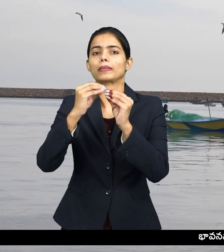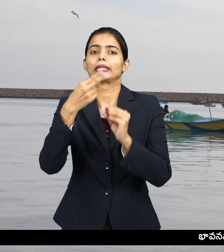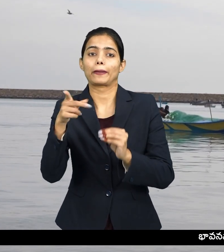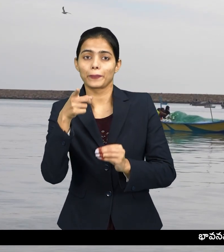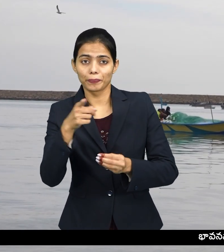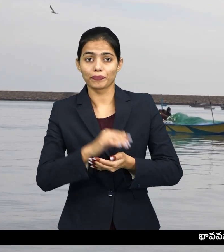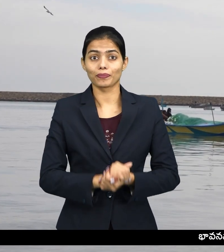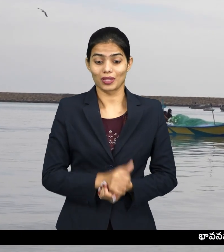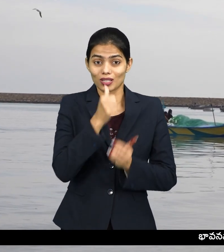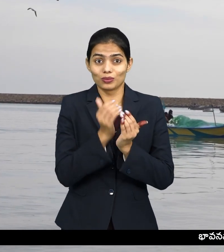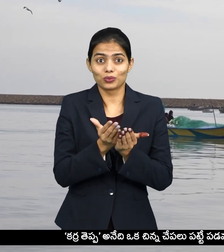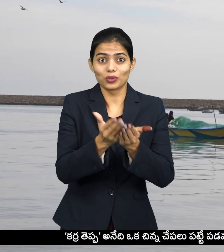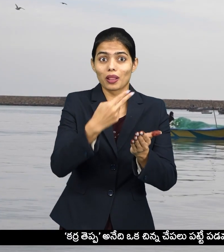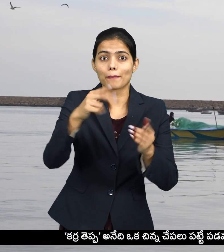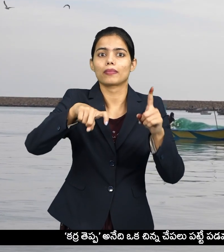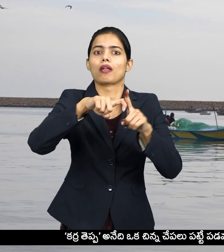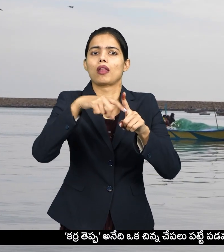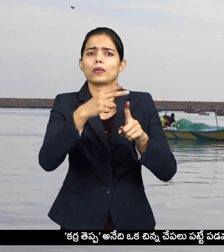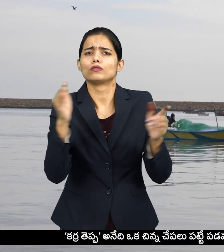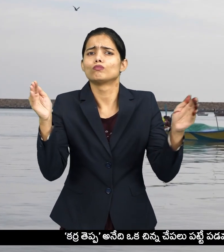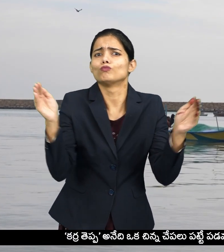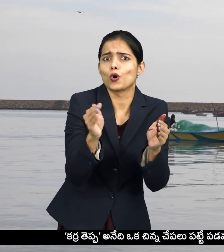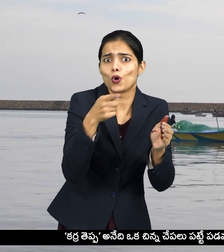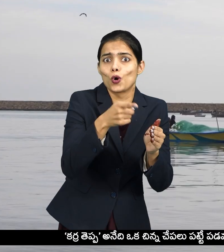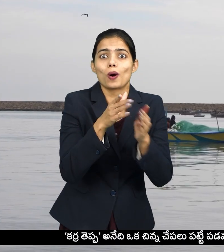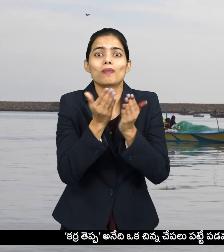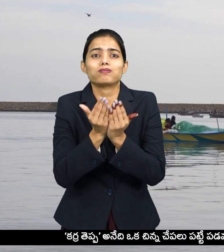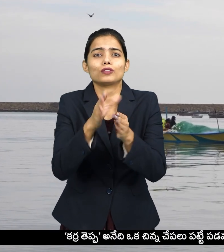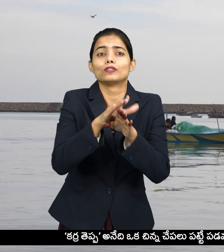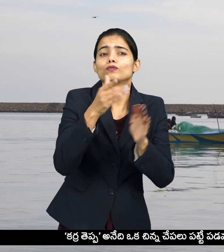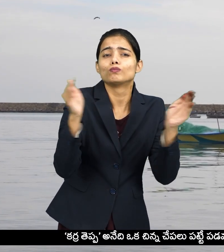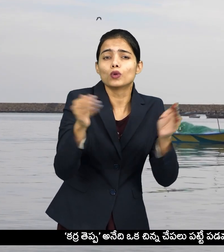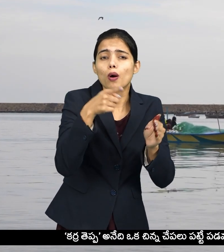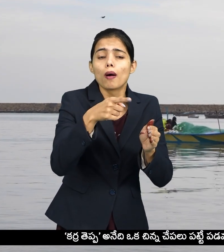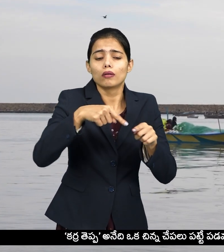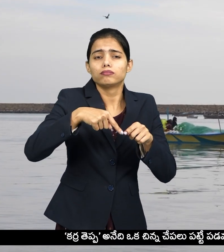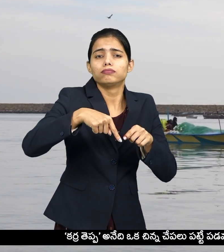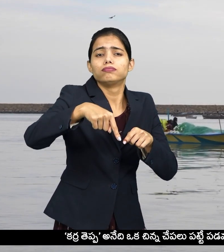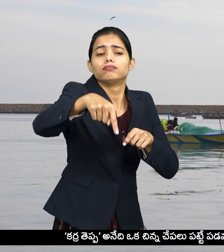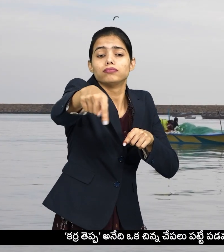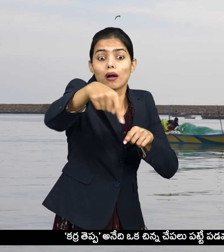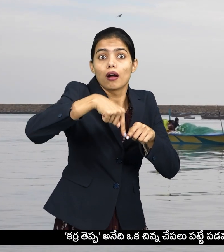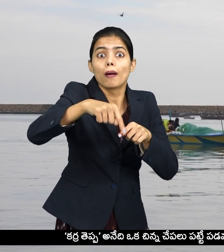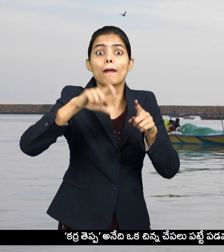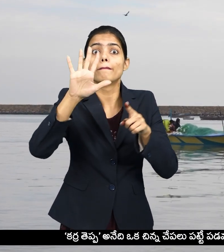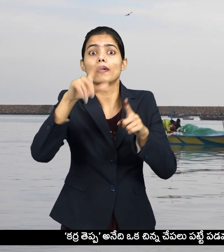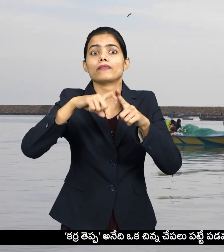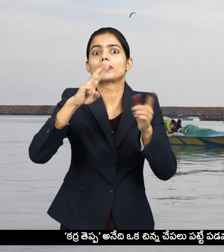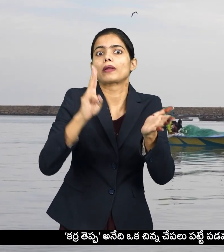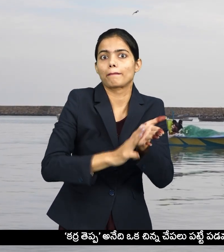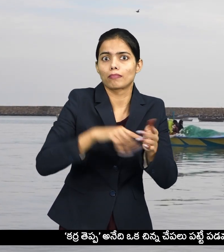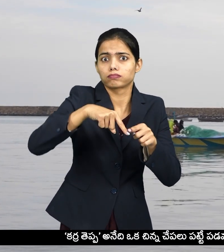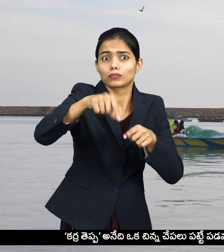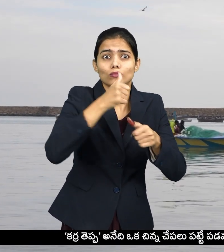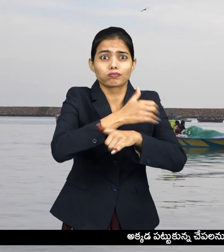భావనపాడులో పడవలు. కర్రతెప అనేది ఒక చిన్న చేపలు పట్టే పడవ. ఇది సముద్రంలోకి 5